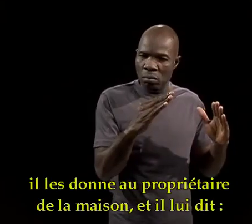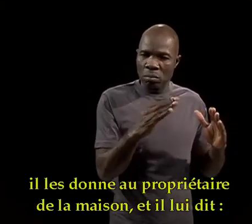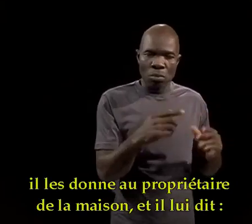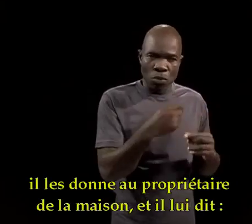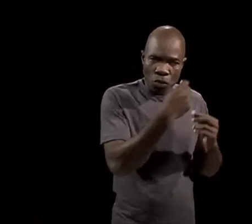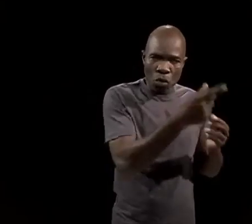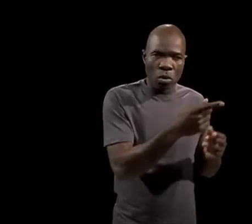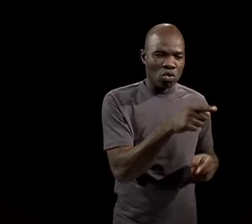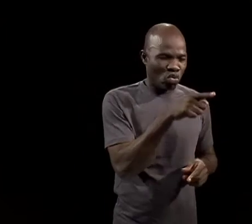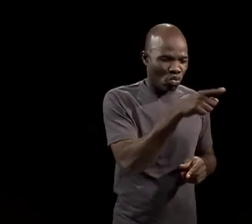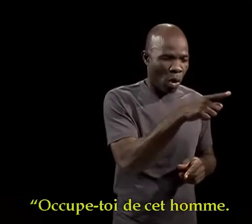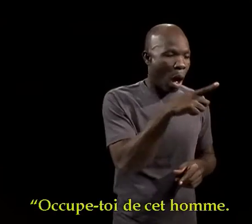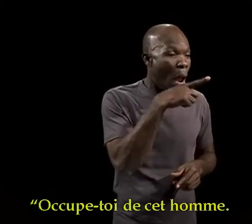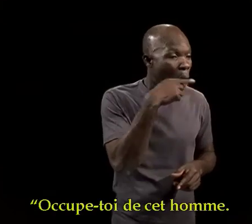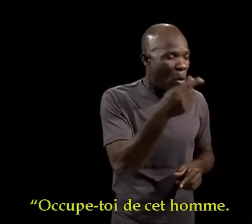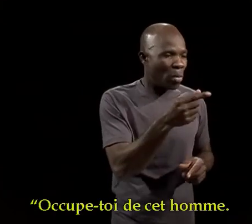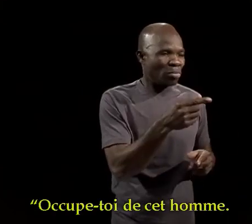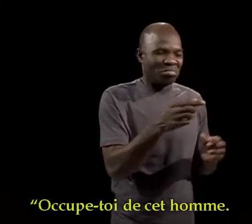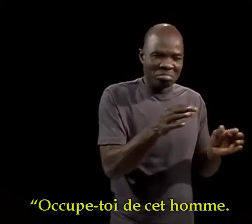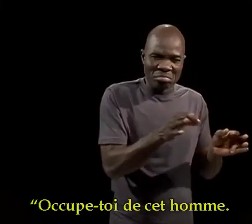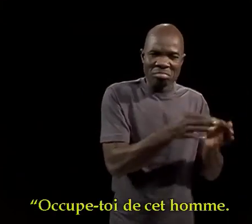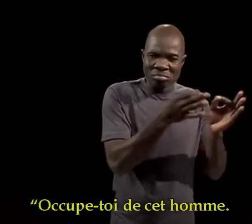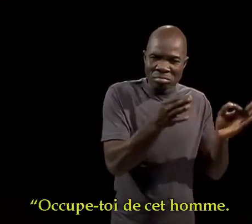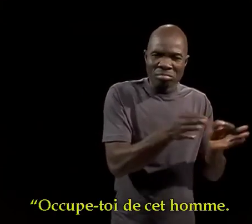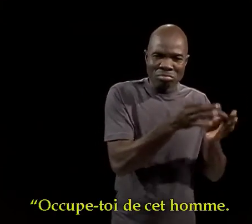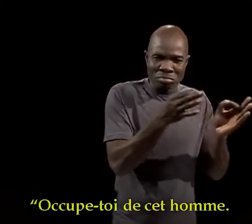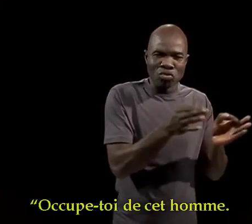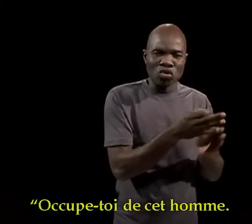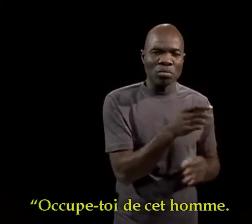et il lui dit « Occupe-toi de cet homme.